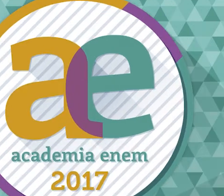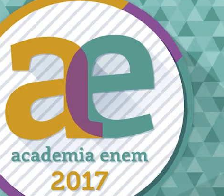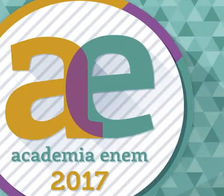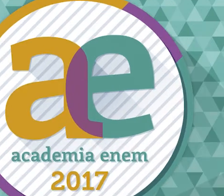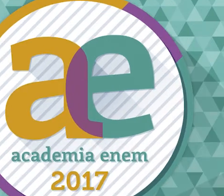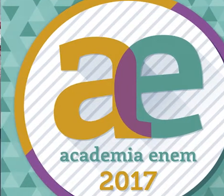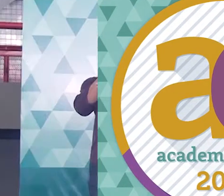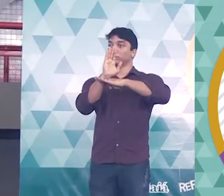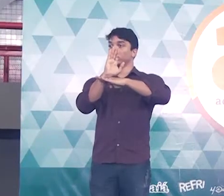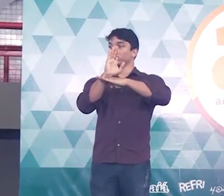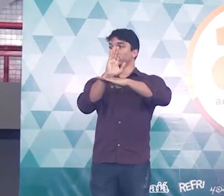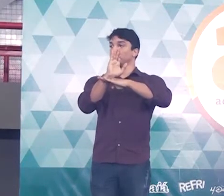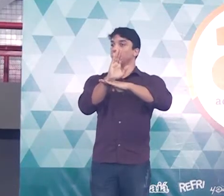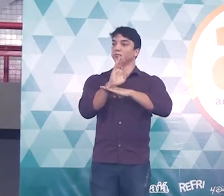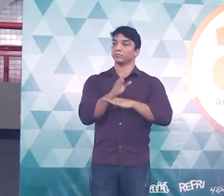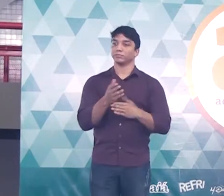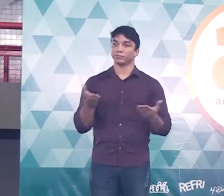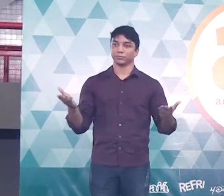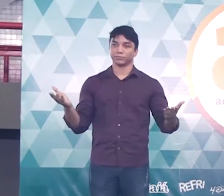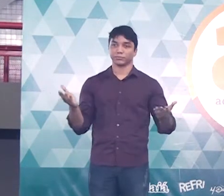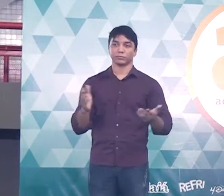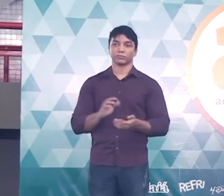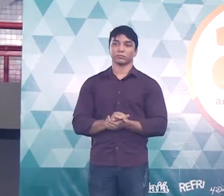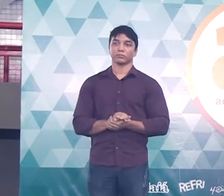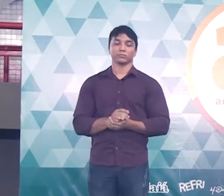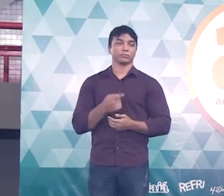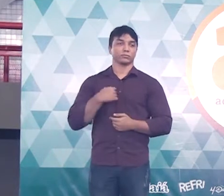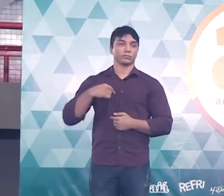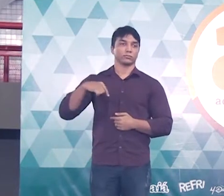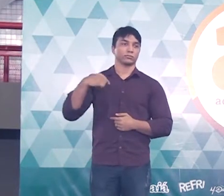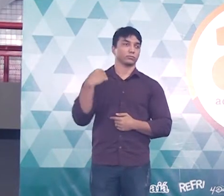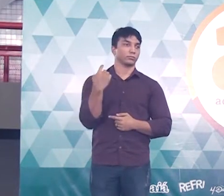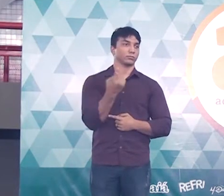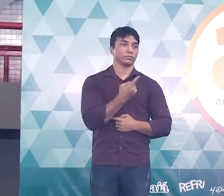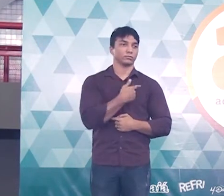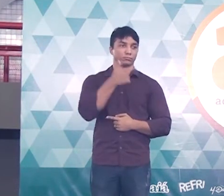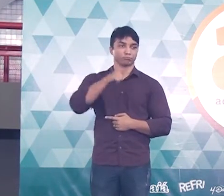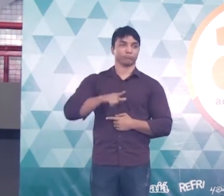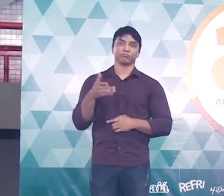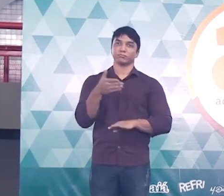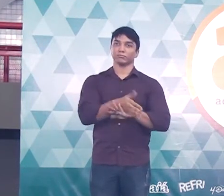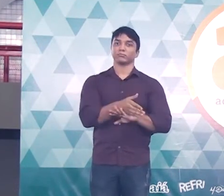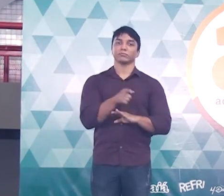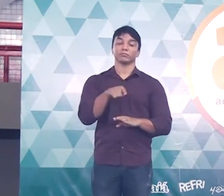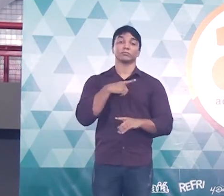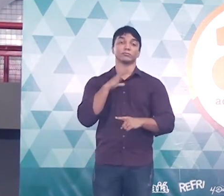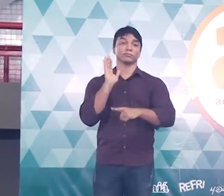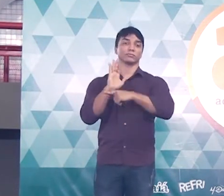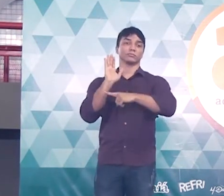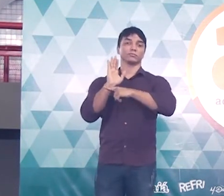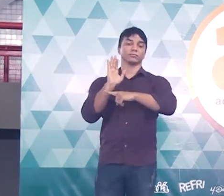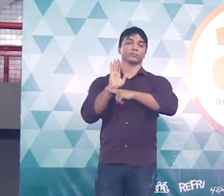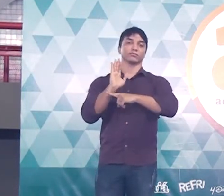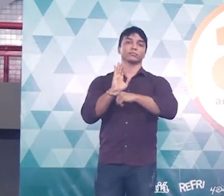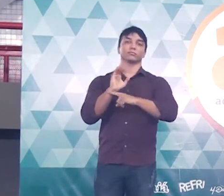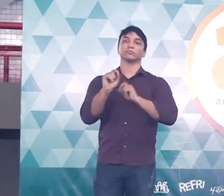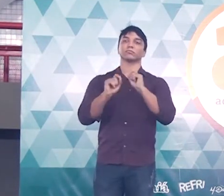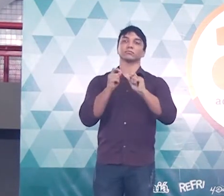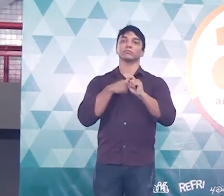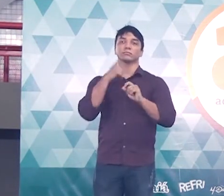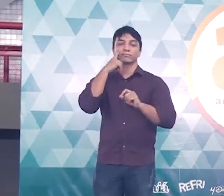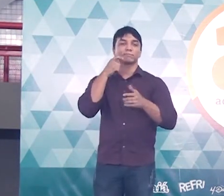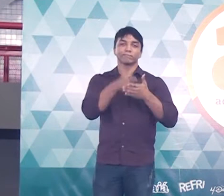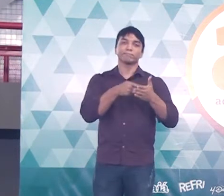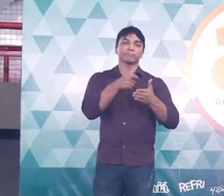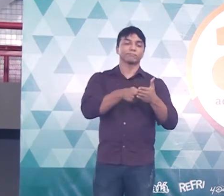Boa tarde a todos. A gente novamente aqui para ajudá-los, né, na